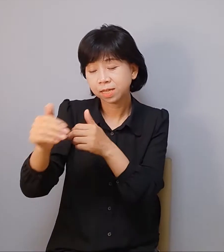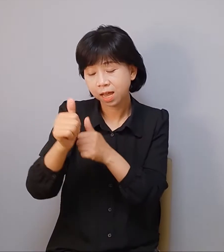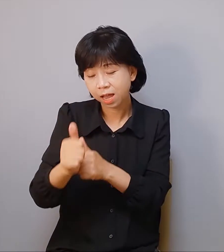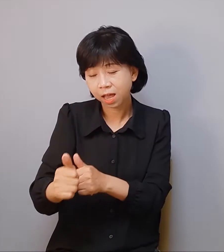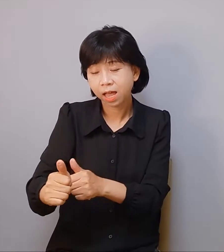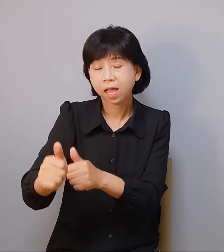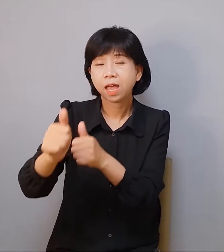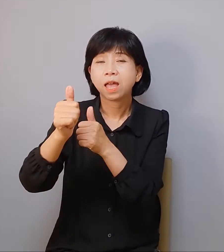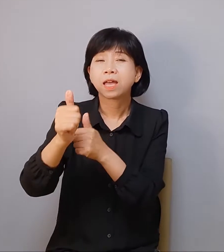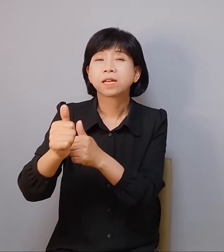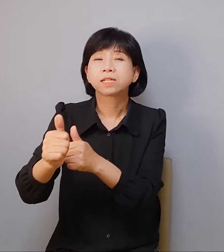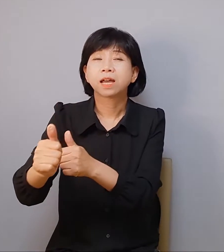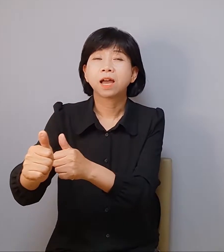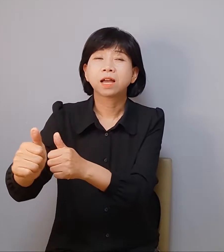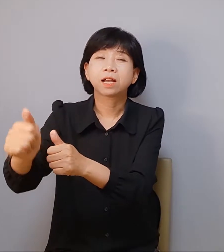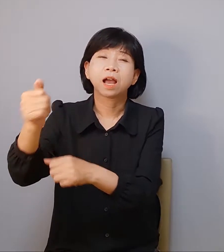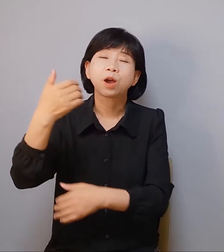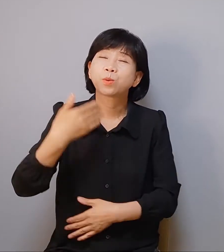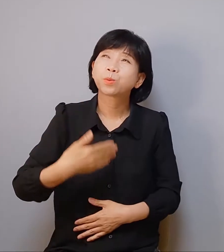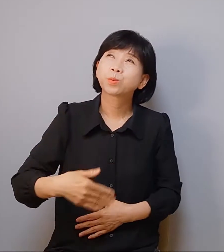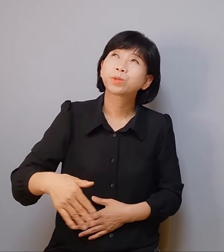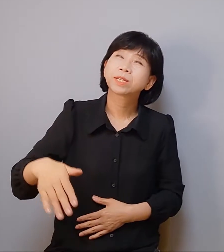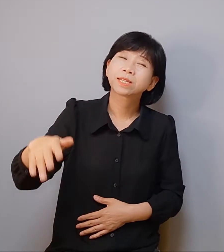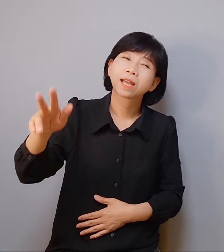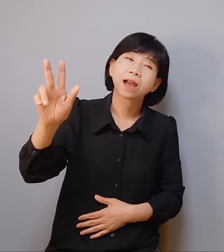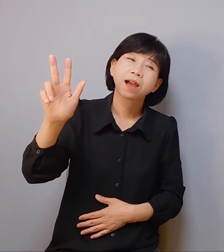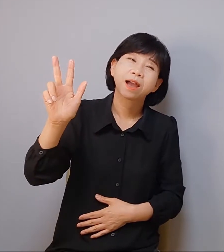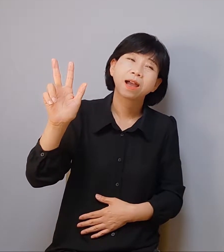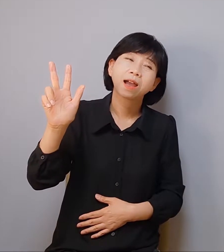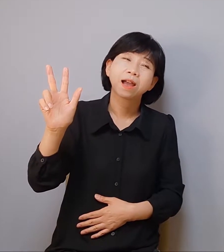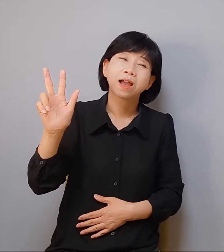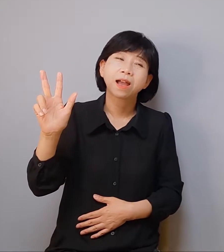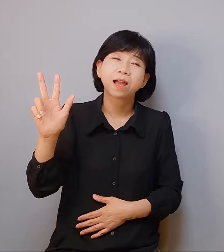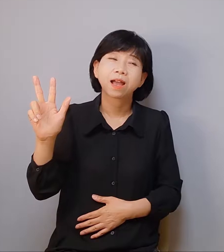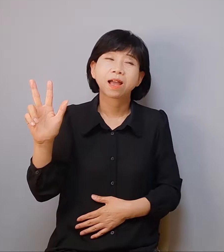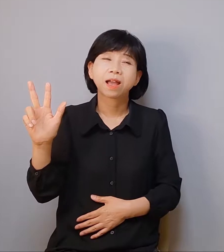길을 따라 가오리다.